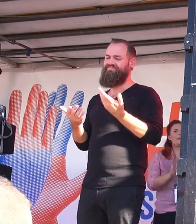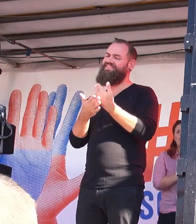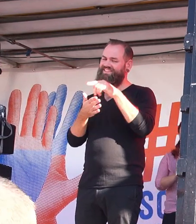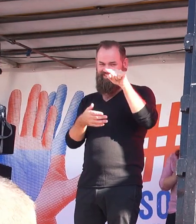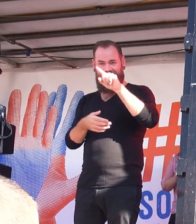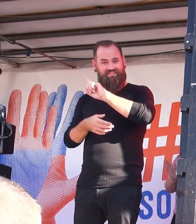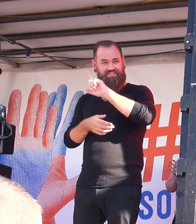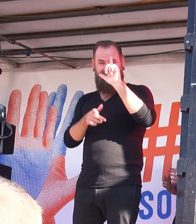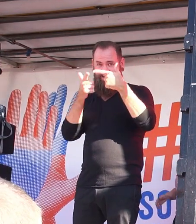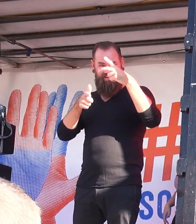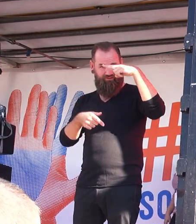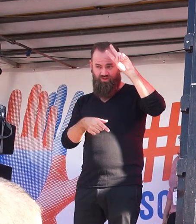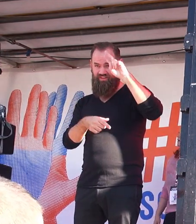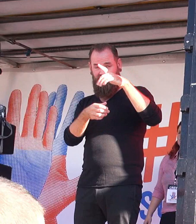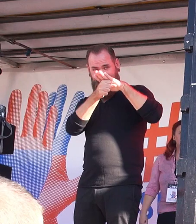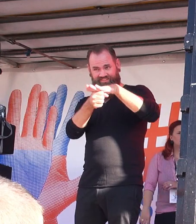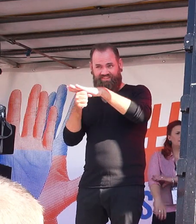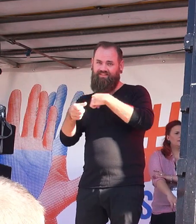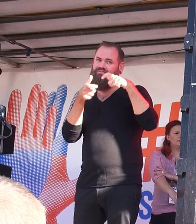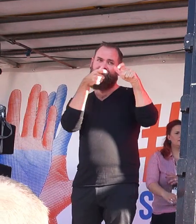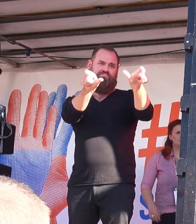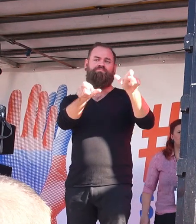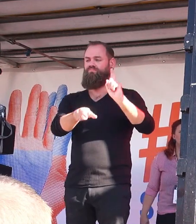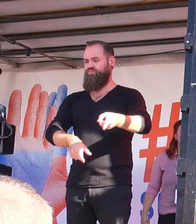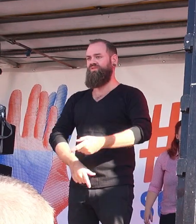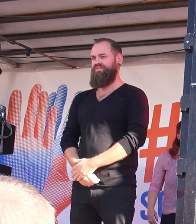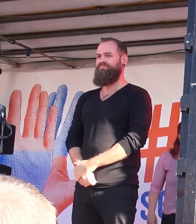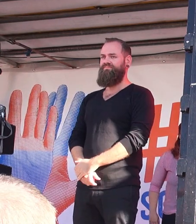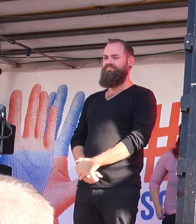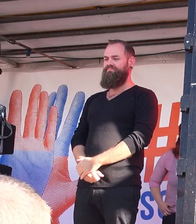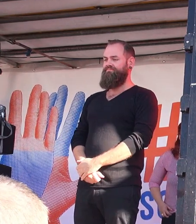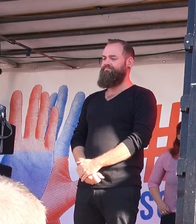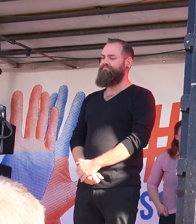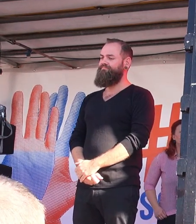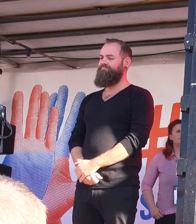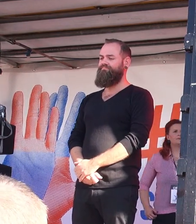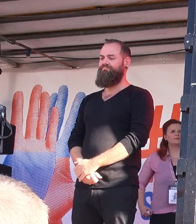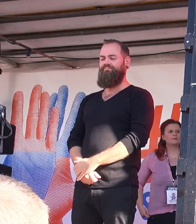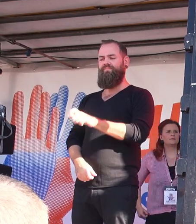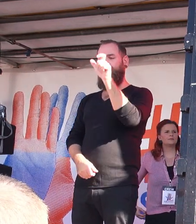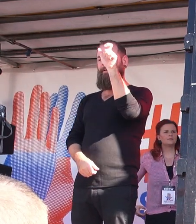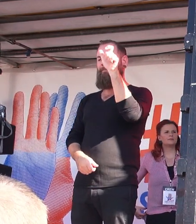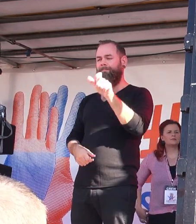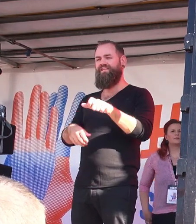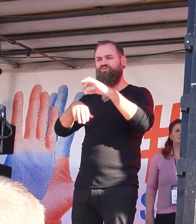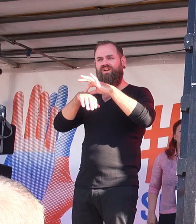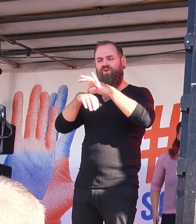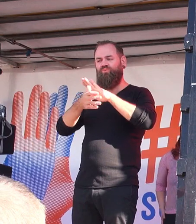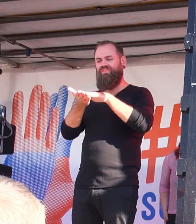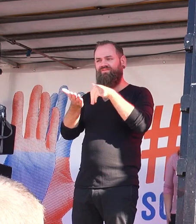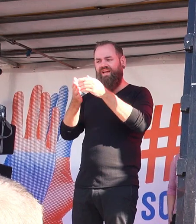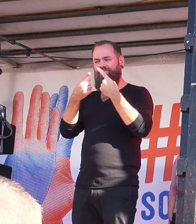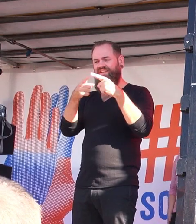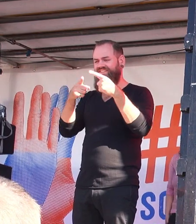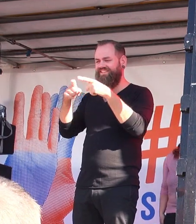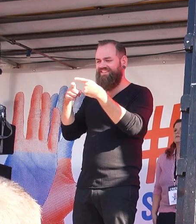Und wenn also Menschen, weil sie eine andere Hautfarbe, eine andere Religion oder weil